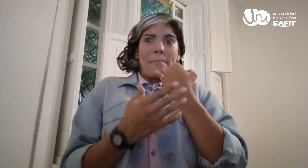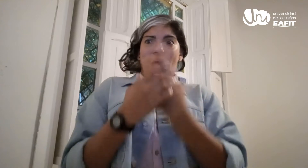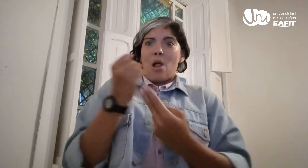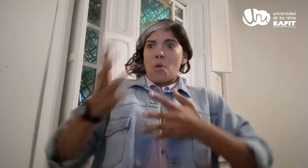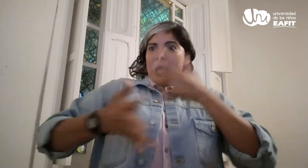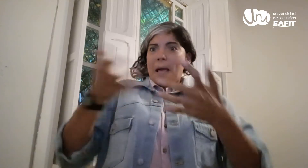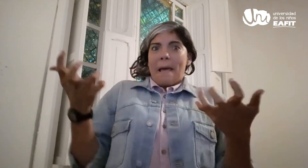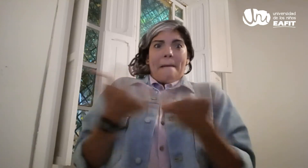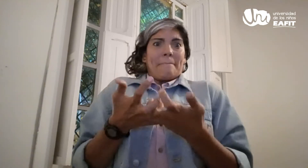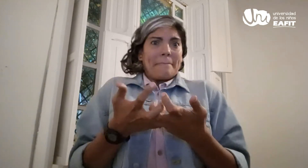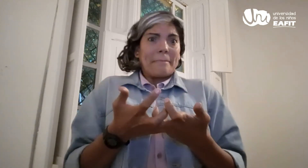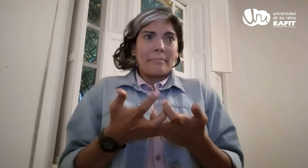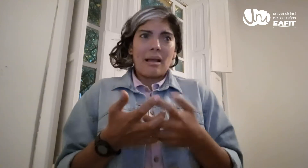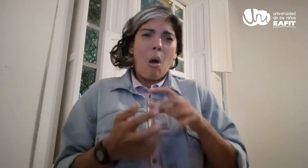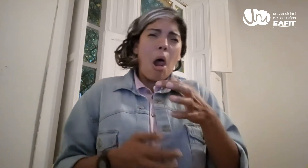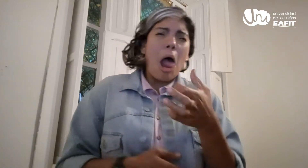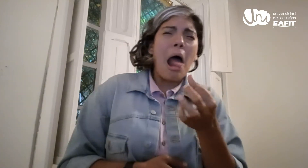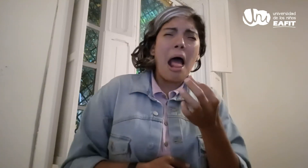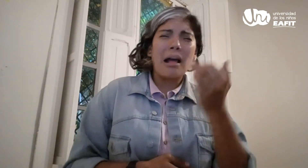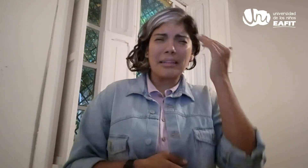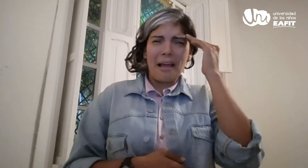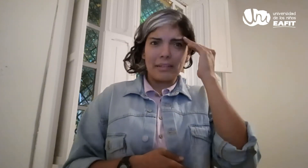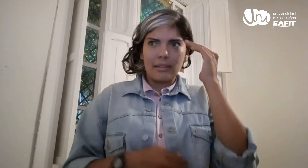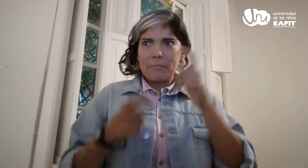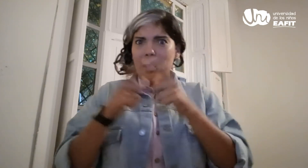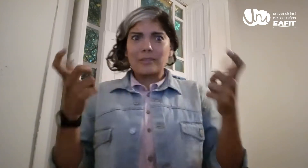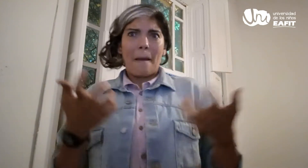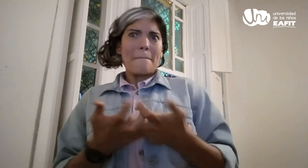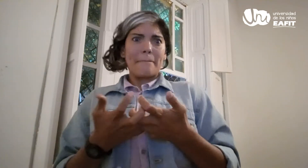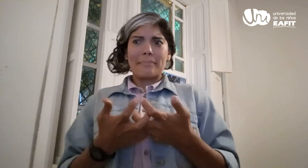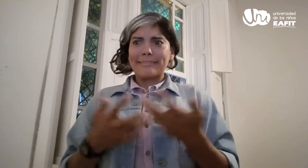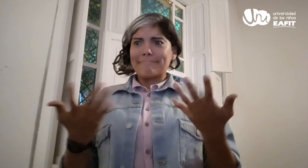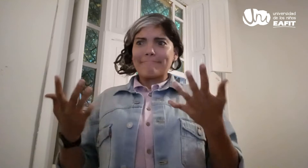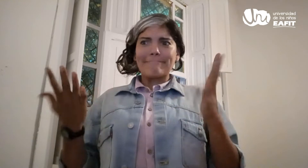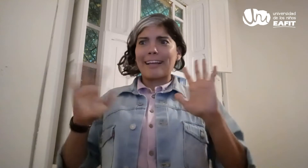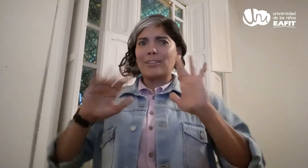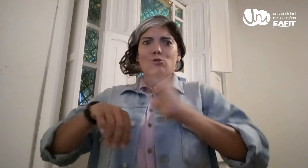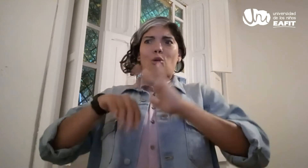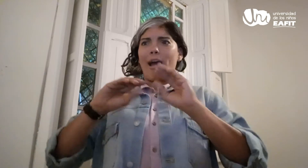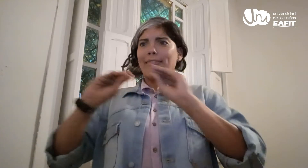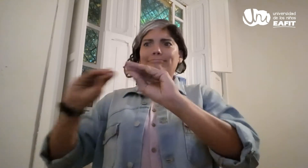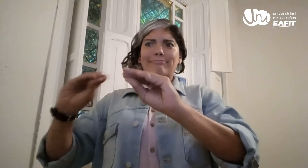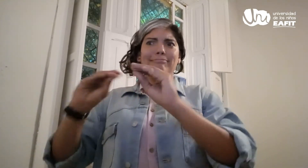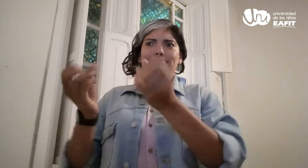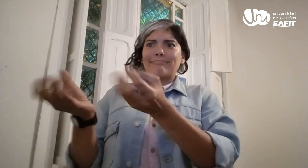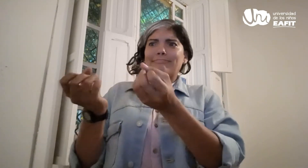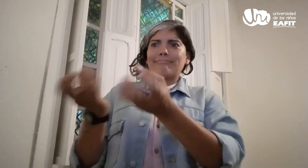además desconocen nuestra lengua. Son muy pocos los docentes que ya conocen la lengua de señas. Es allí cuando el docente solo les